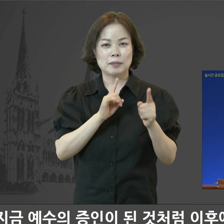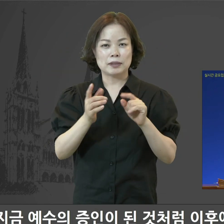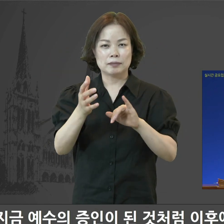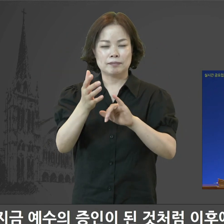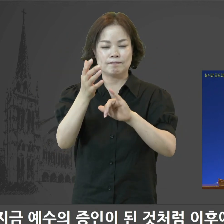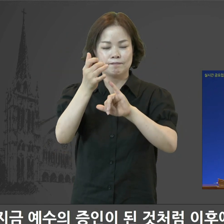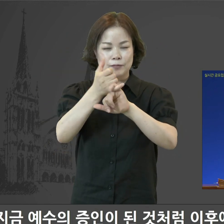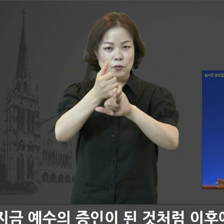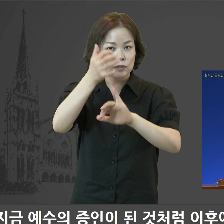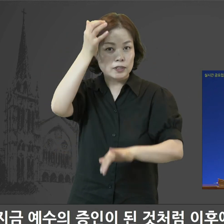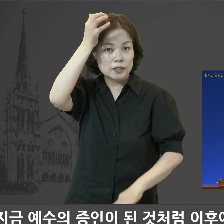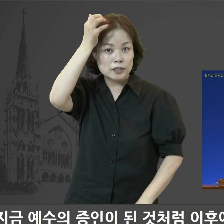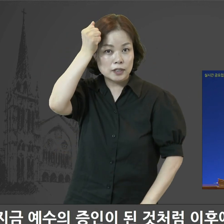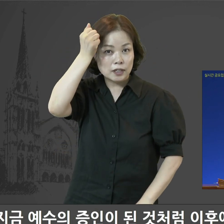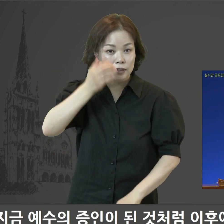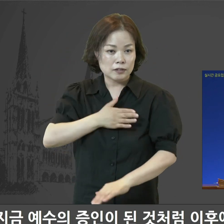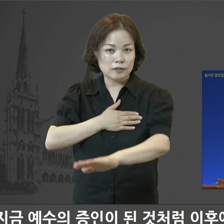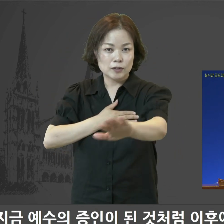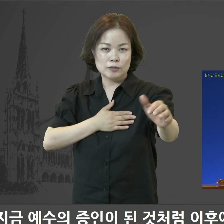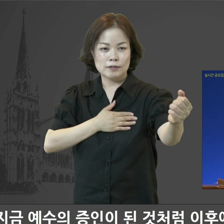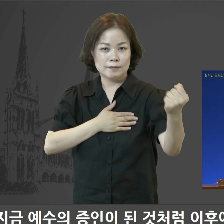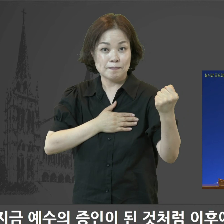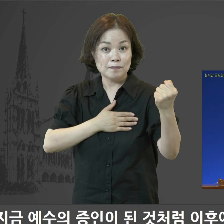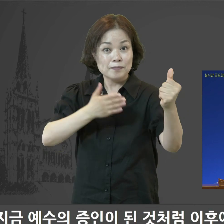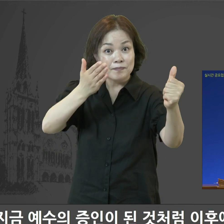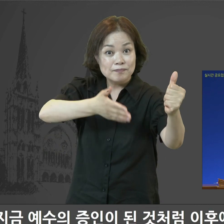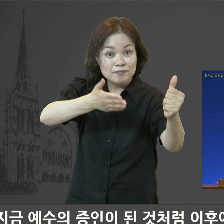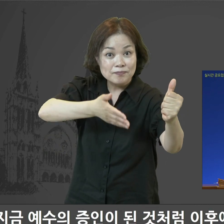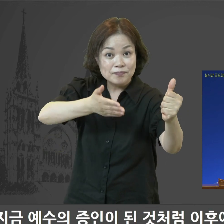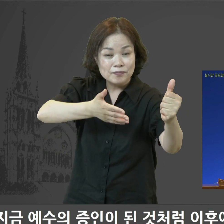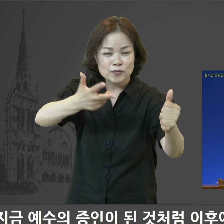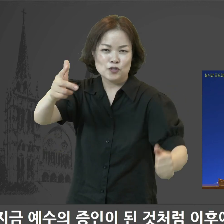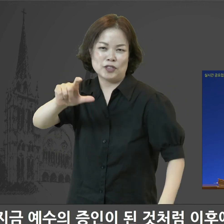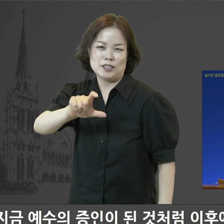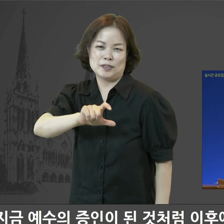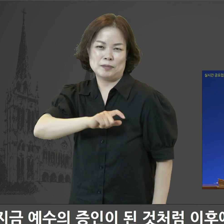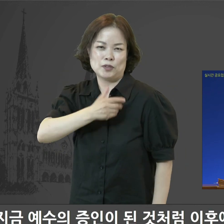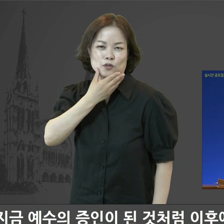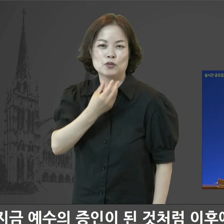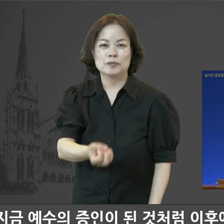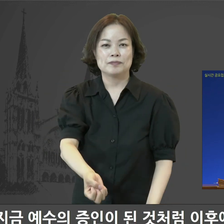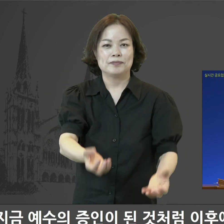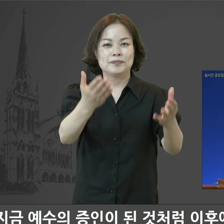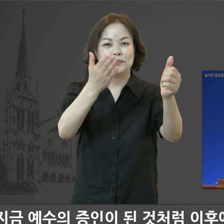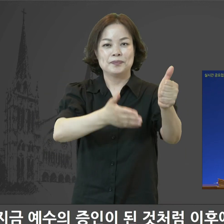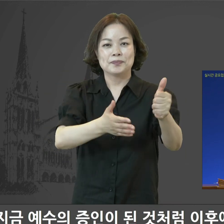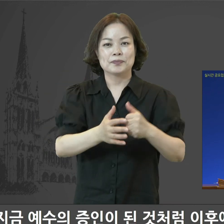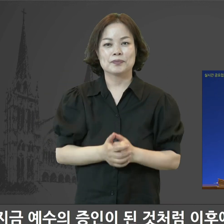붙드시고 힘을 내시는 저와 여러분 되시기를 주의 이름으로 축원합니다.